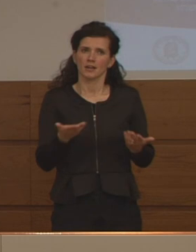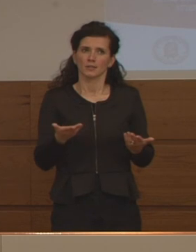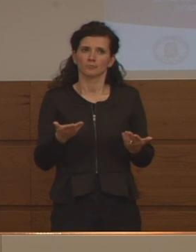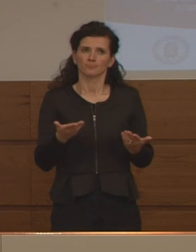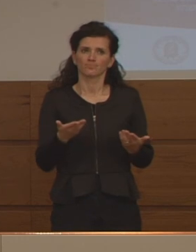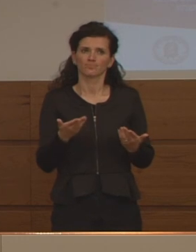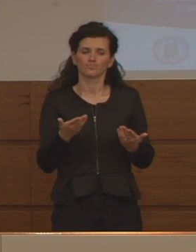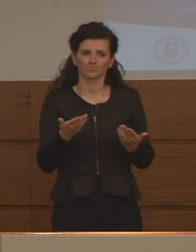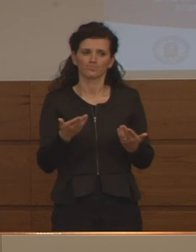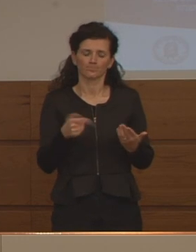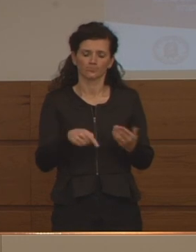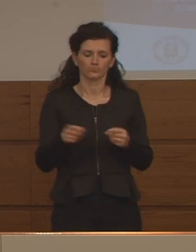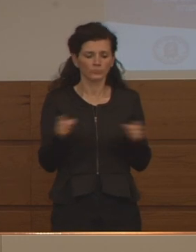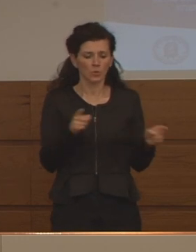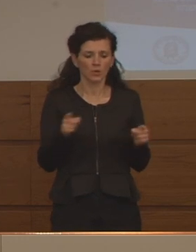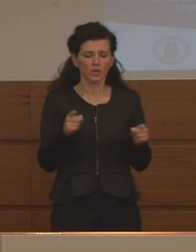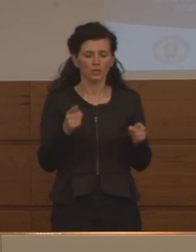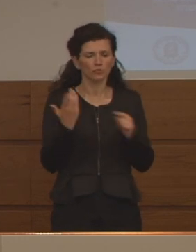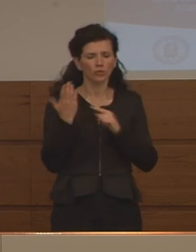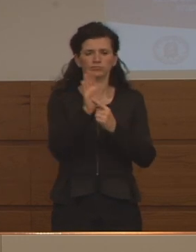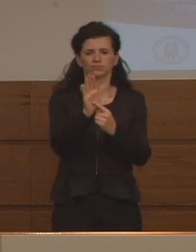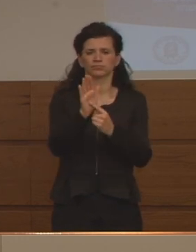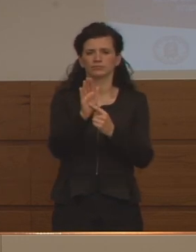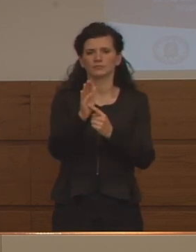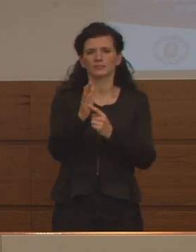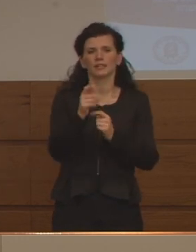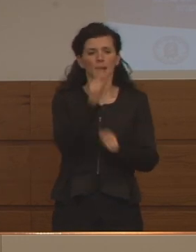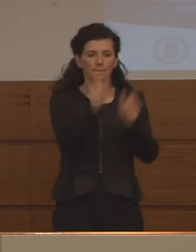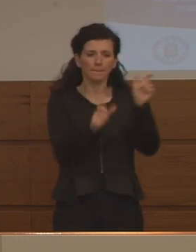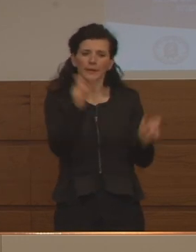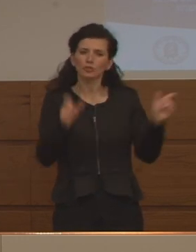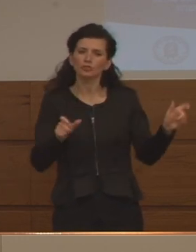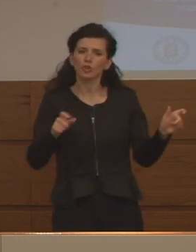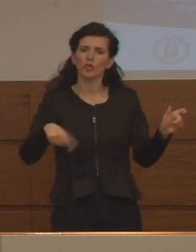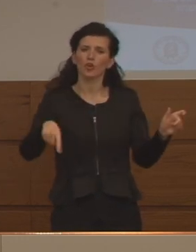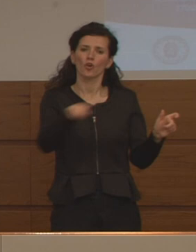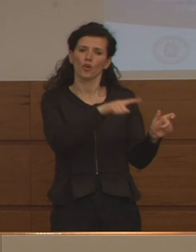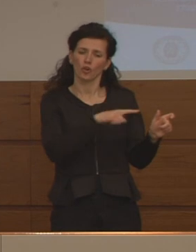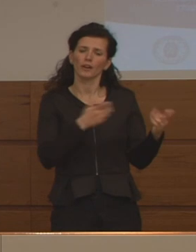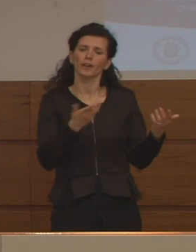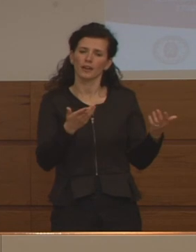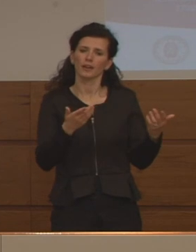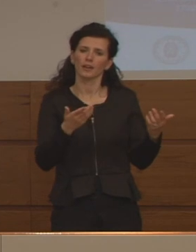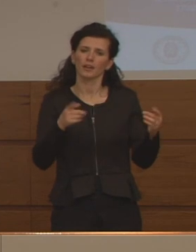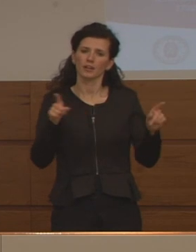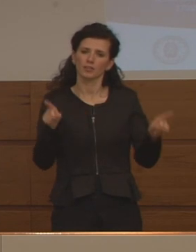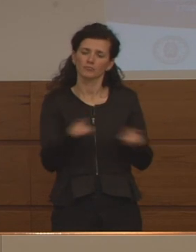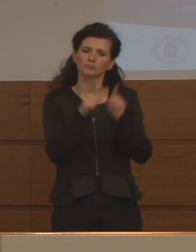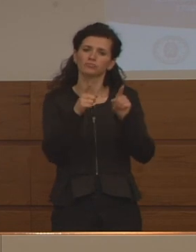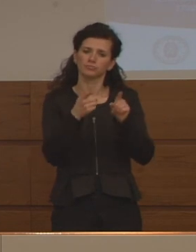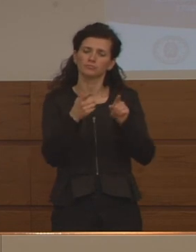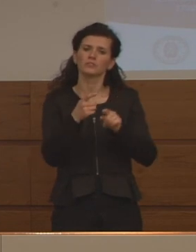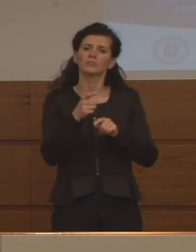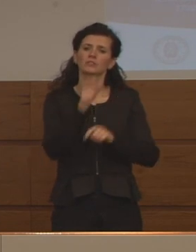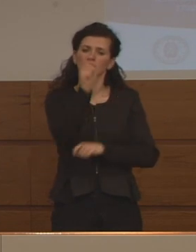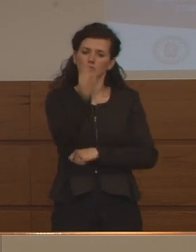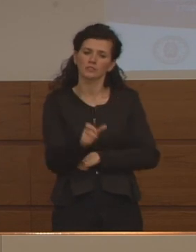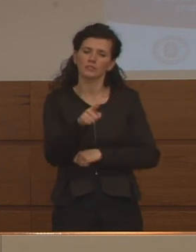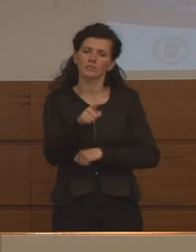risaltare figura come quella del deceduto sostituto commissario